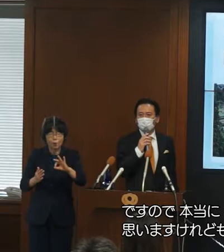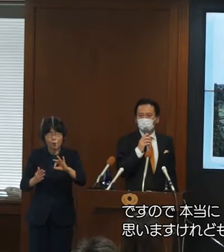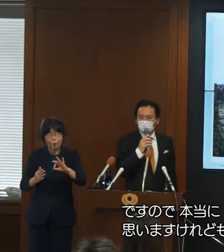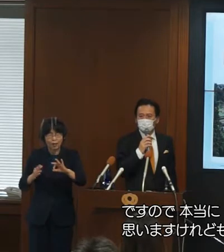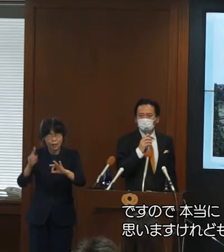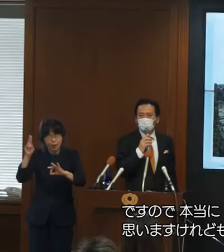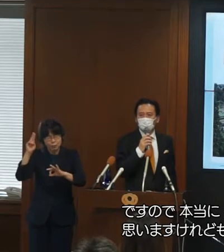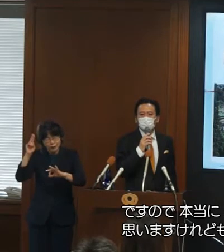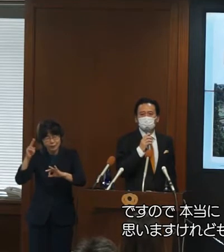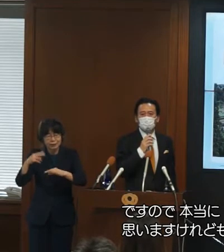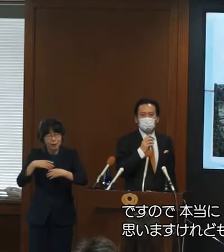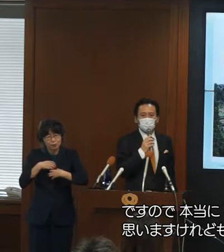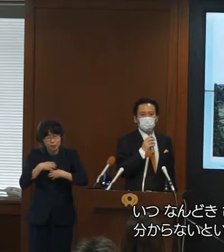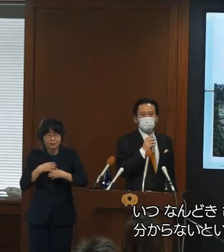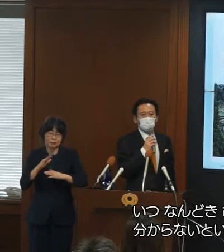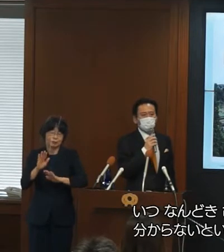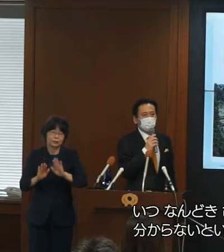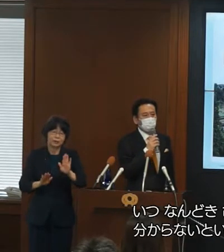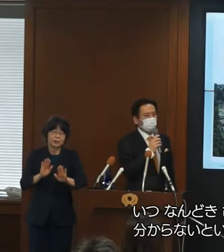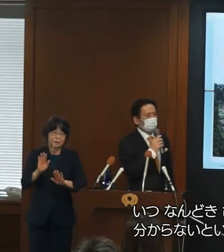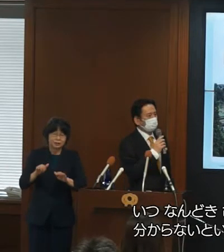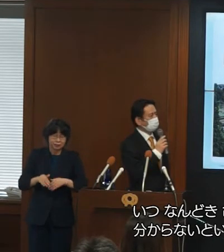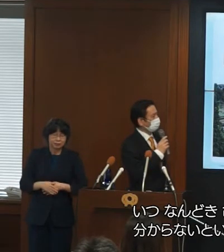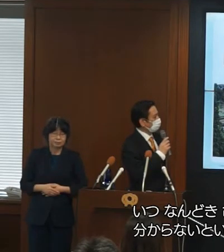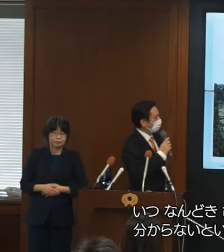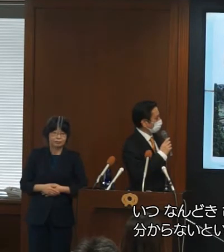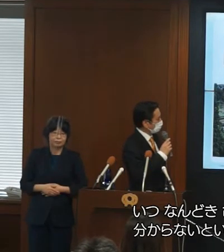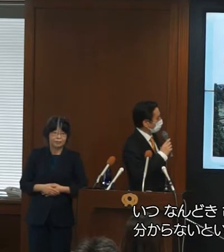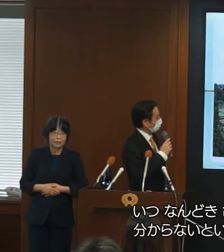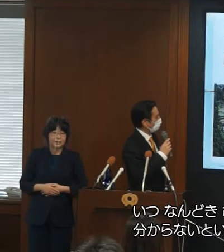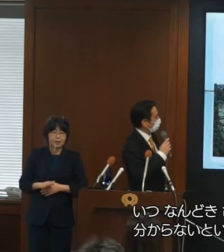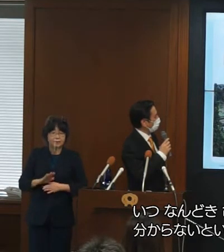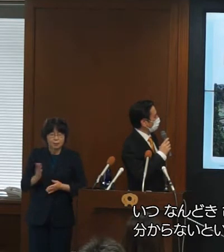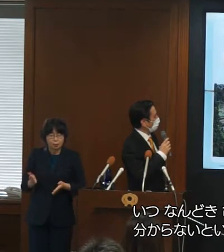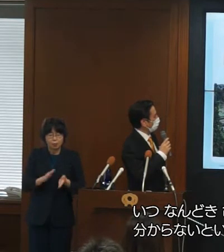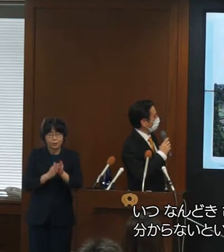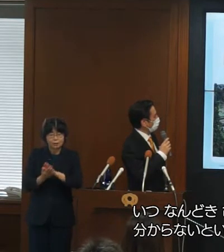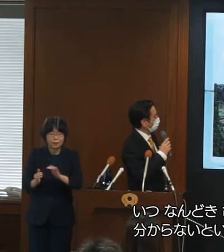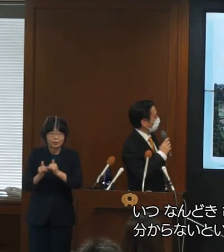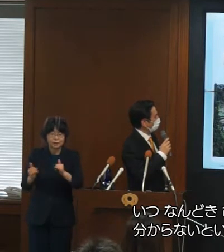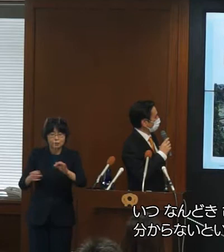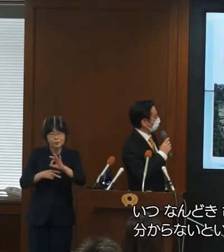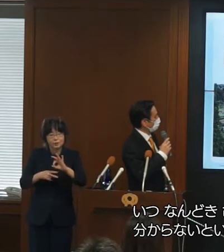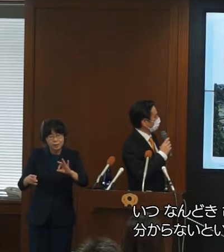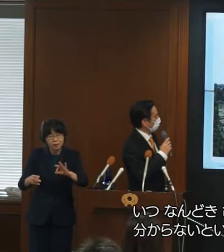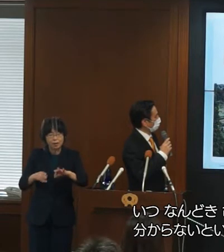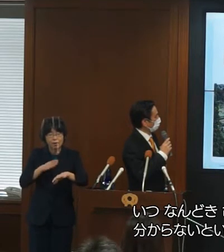たいことだなというふうに思いますけれども、いつ何時